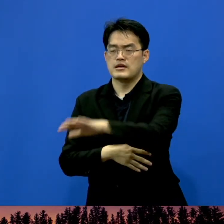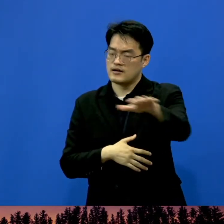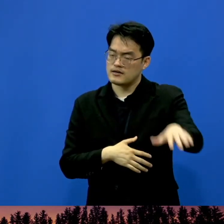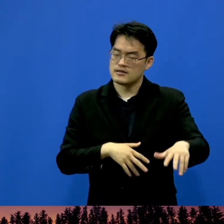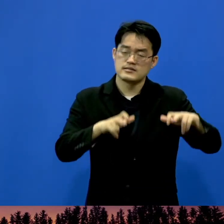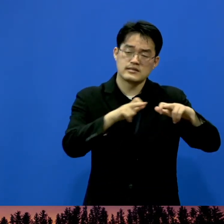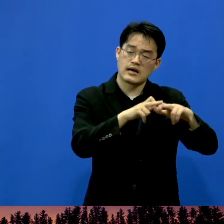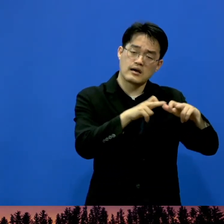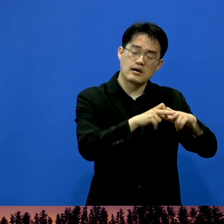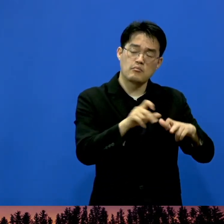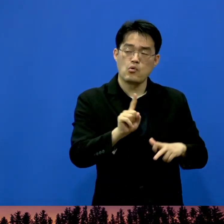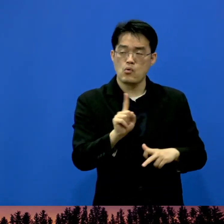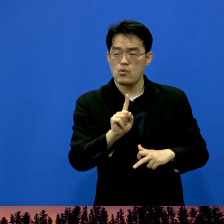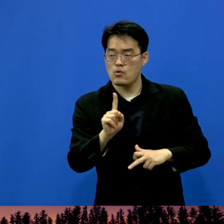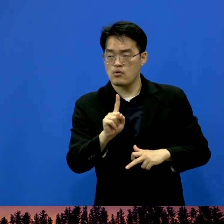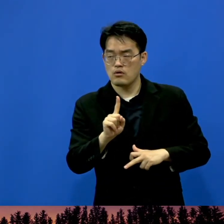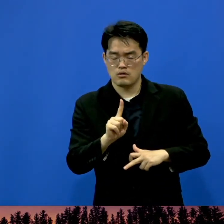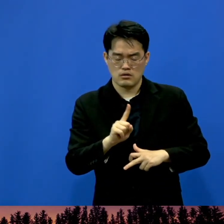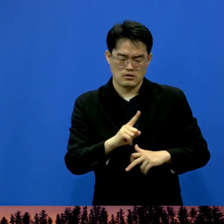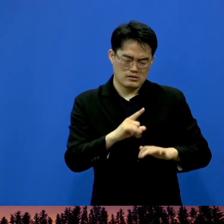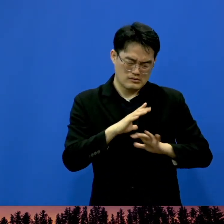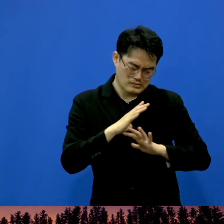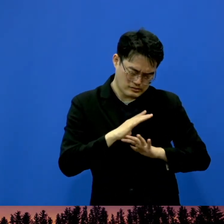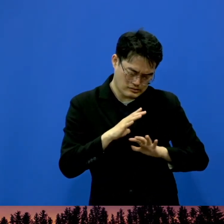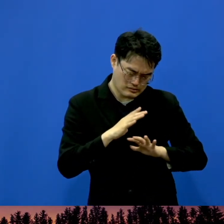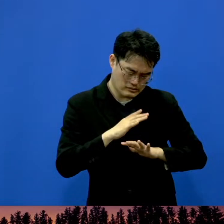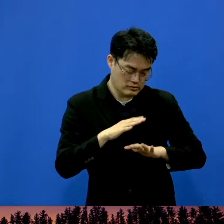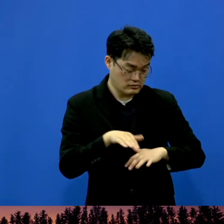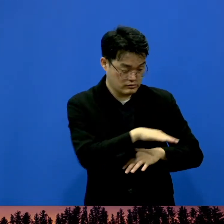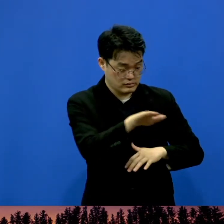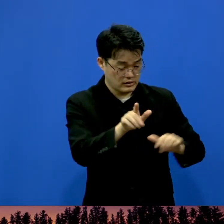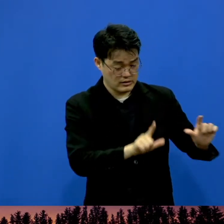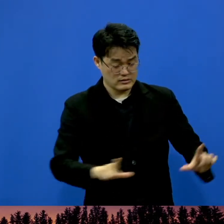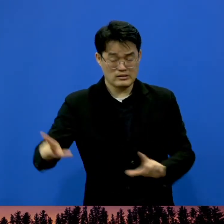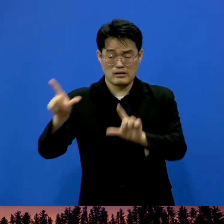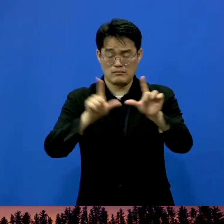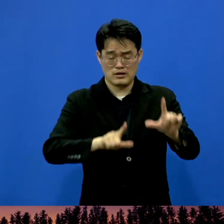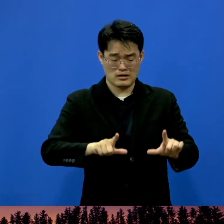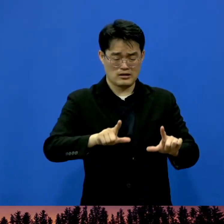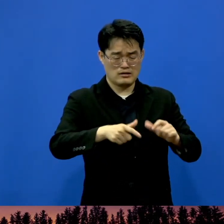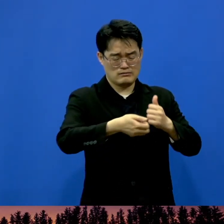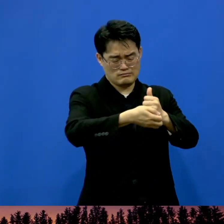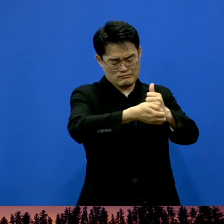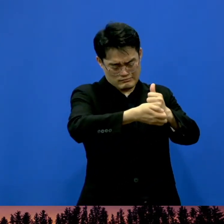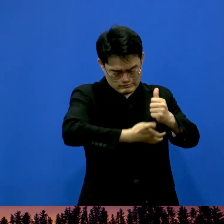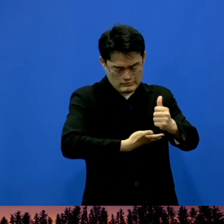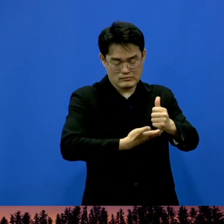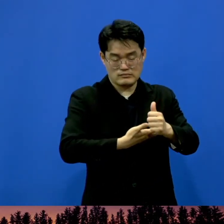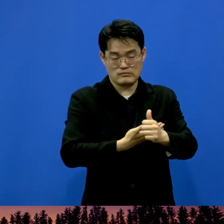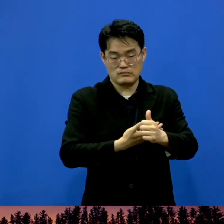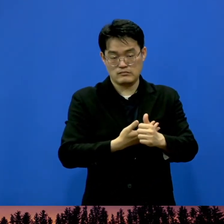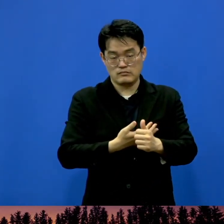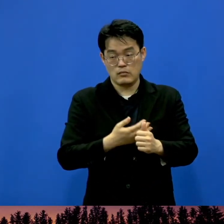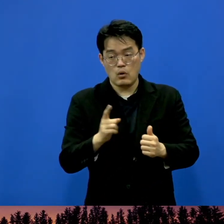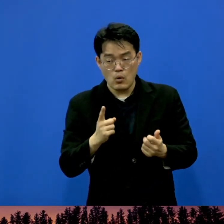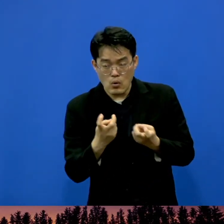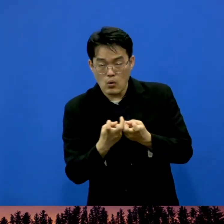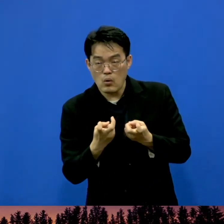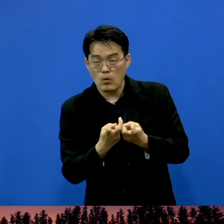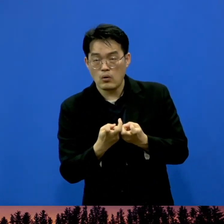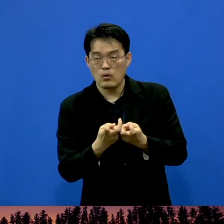장애가 무슨 장애냐? 이 두려움이 우리의 삶의 장애 요소가 될 때는 뭐가 오느냐면